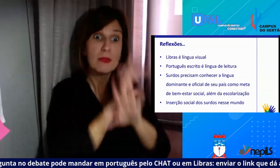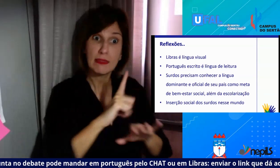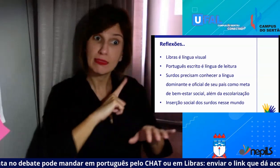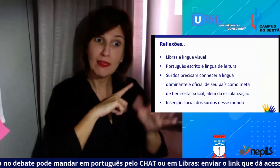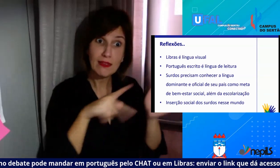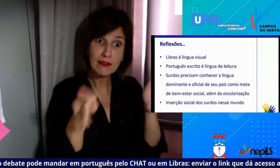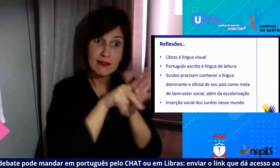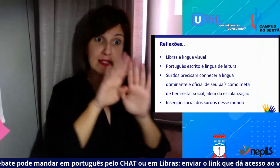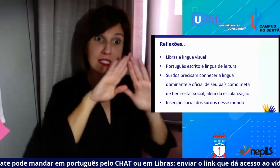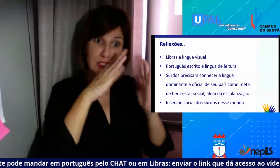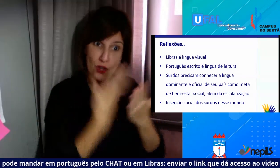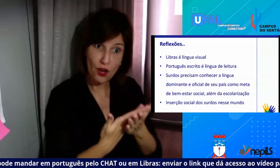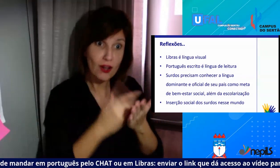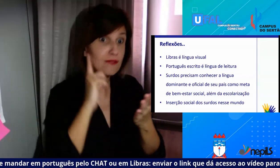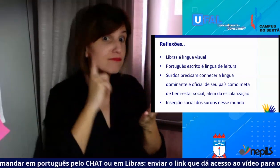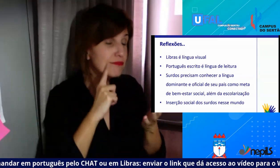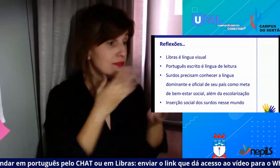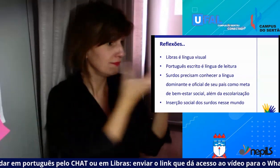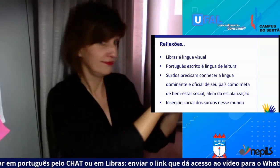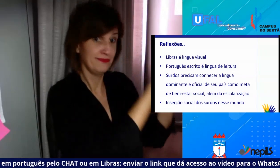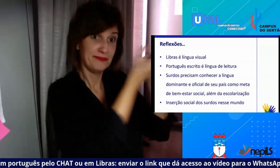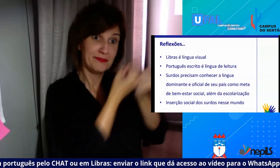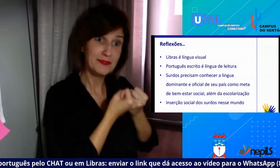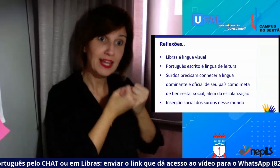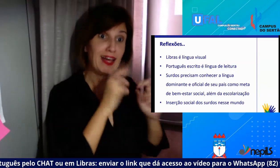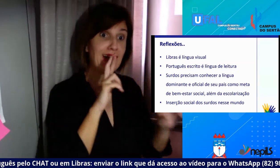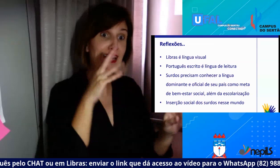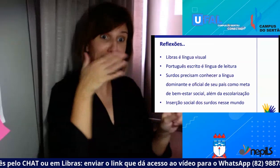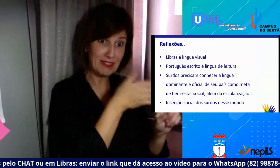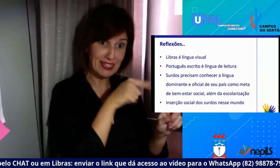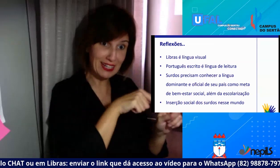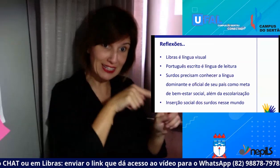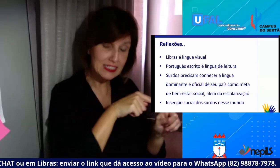exemplo, São Paulo e outros lugares já existem, em Florianópolis não existe,